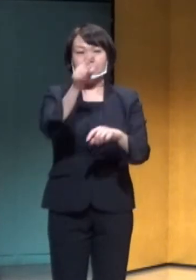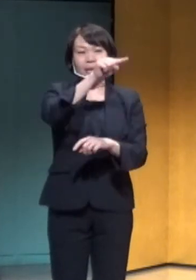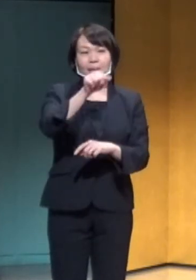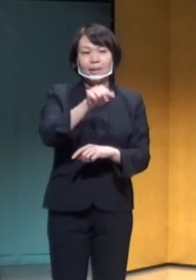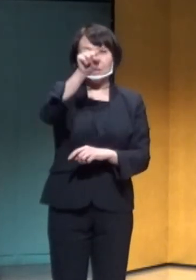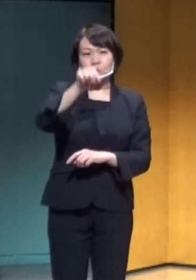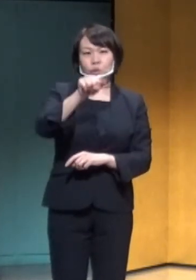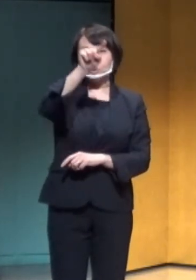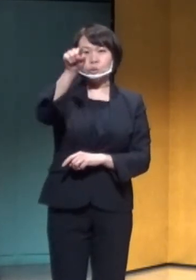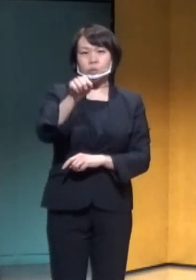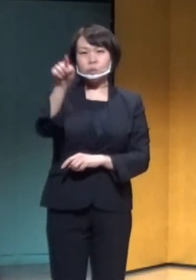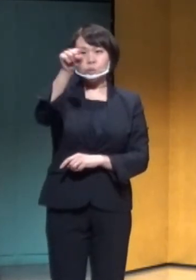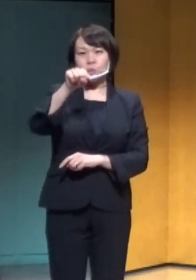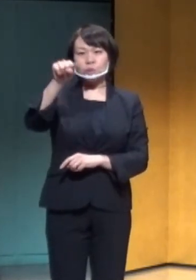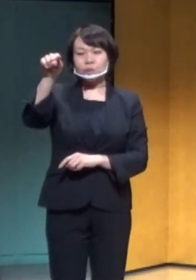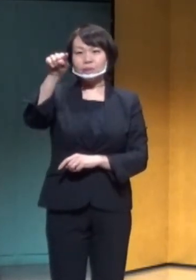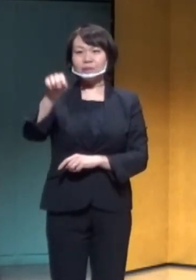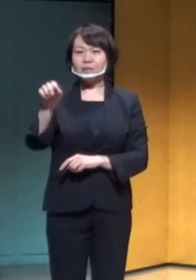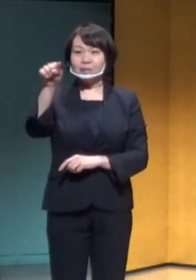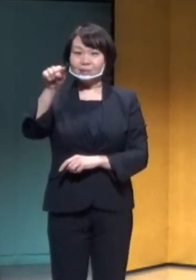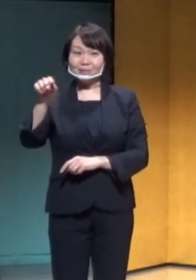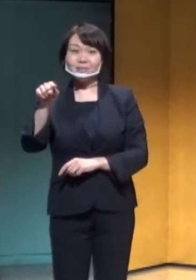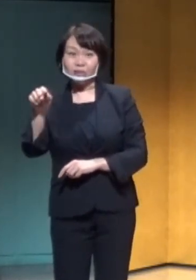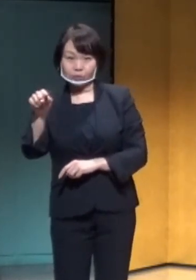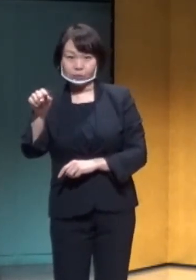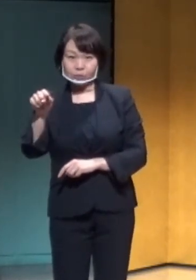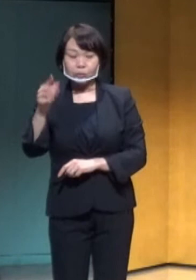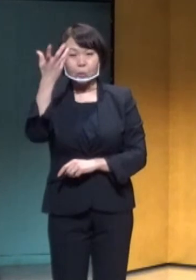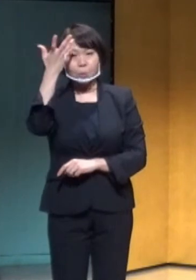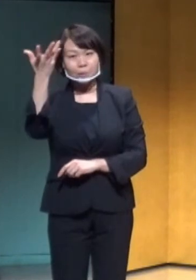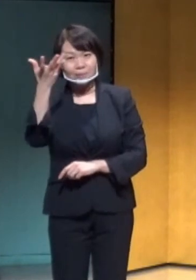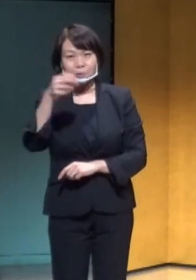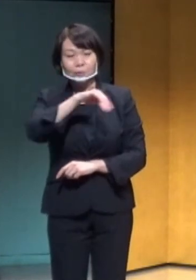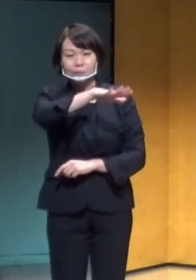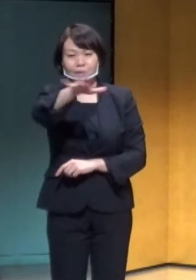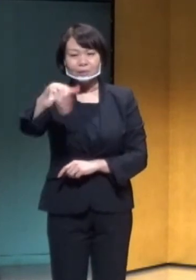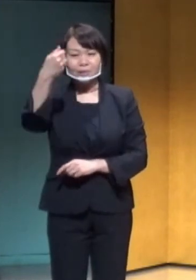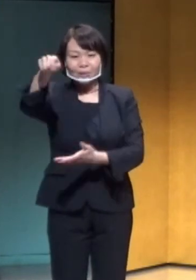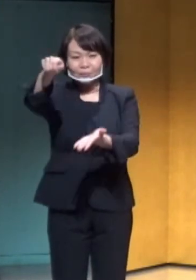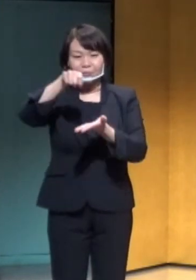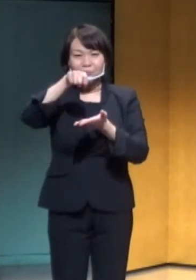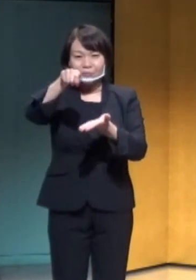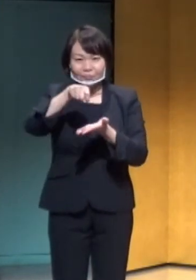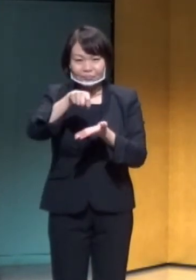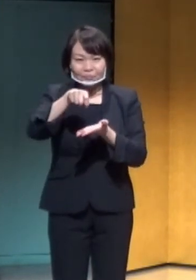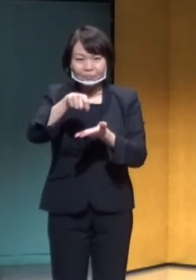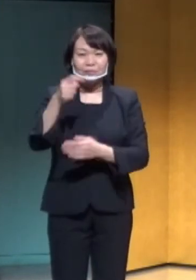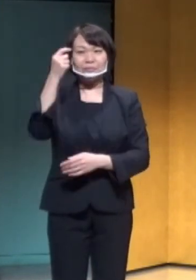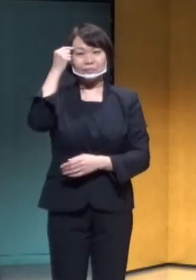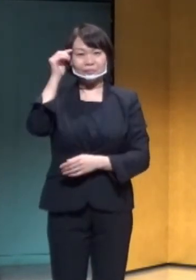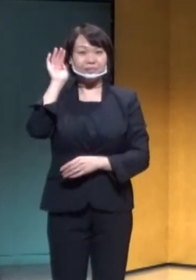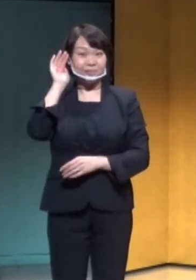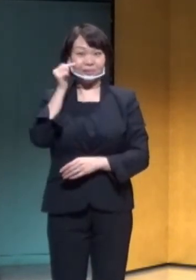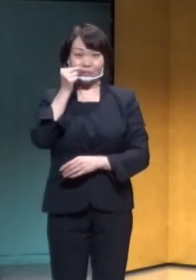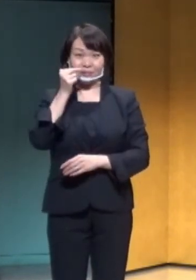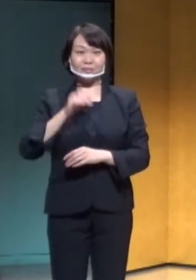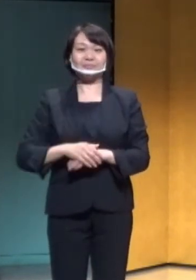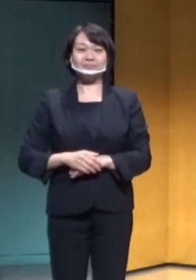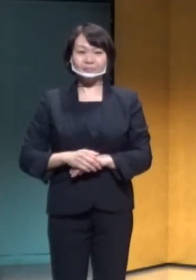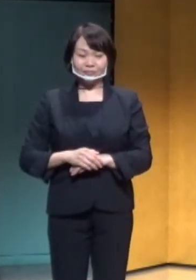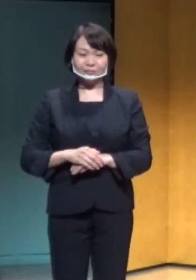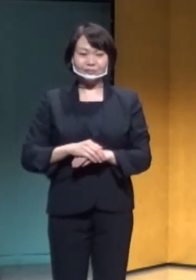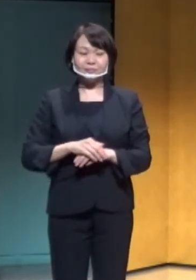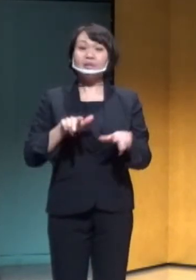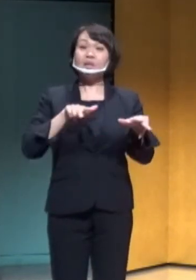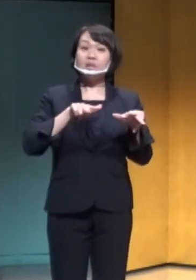り入れながら議論を重ねてこられたと伺いました。市民と行政が目指すべき目標を明確に